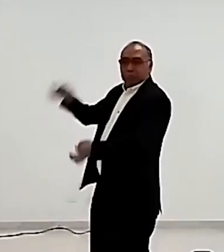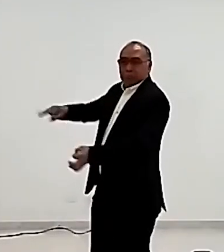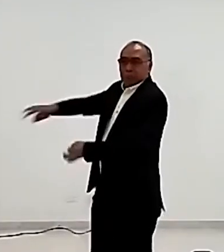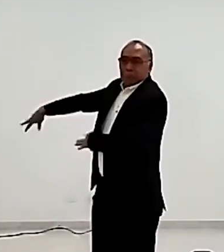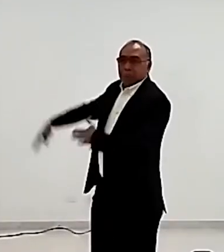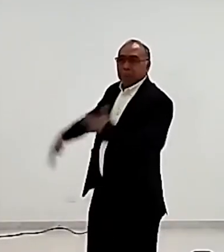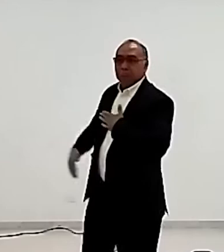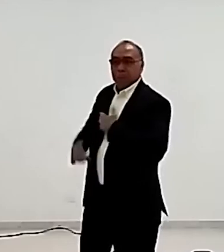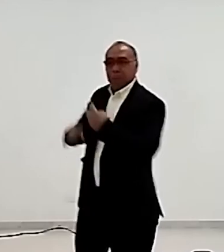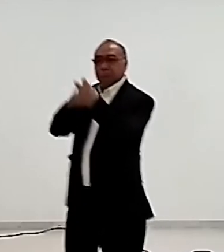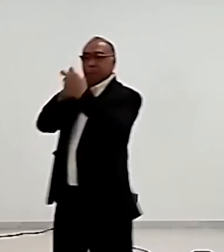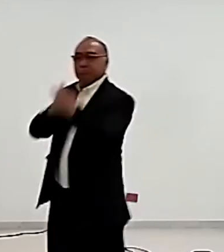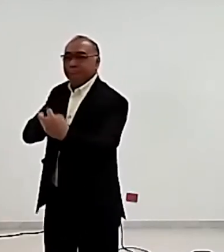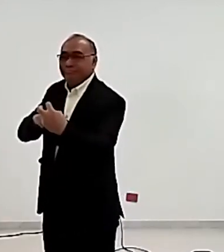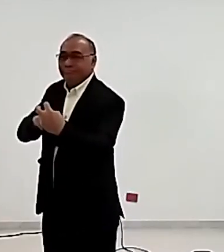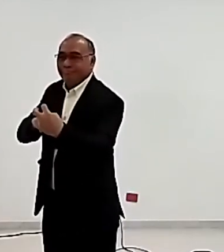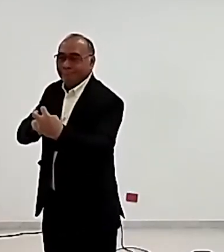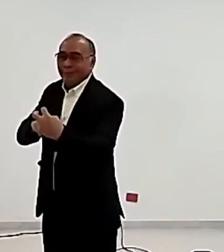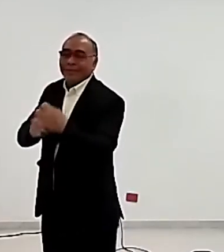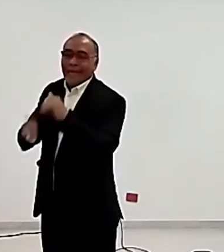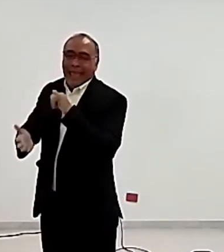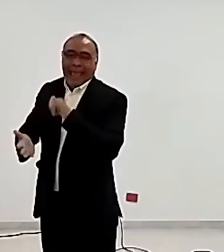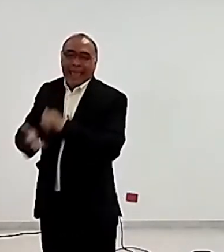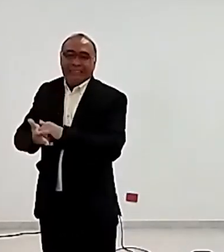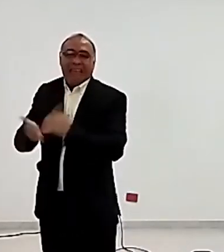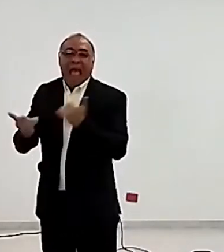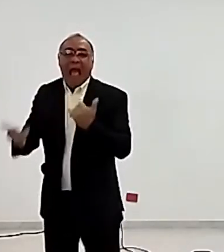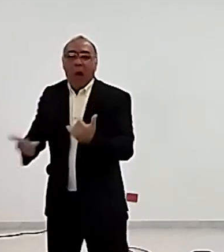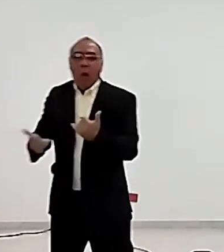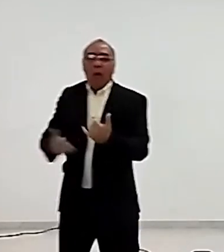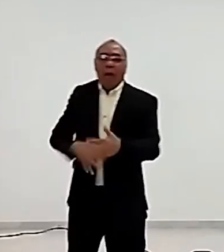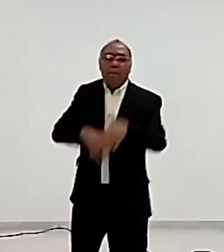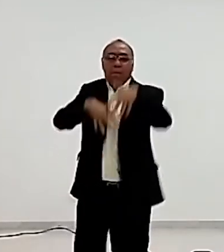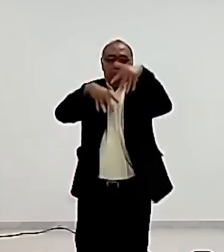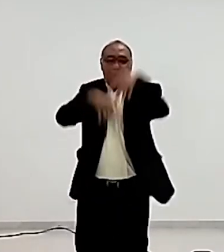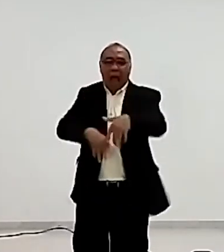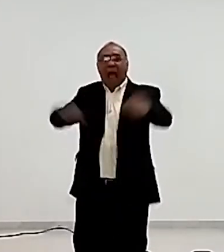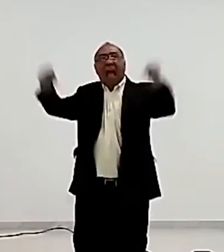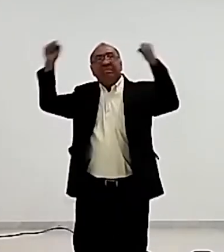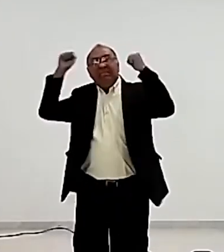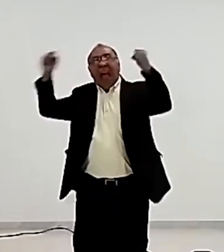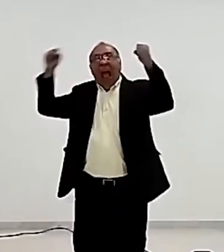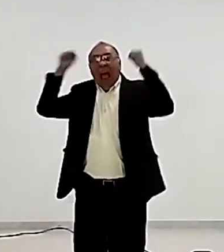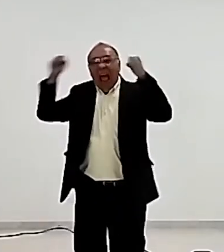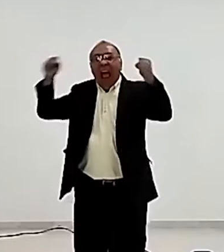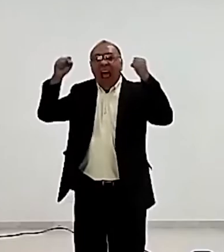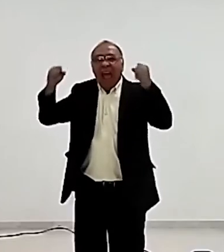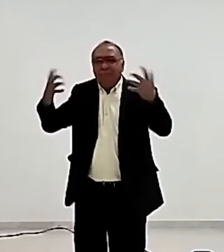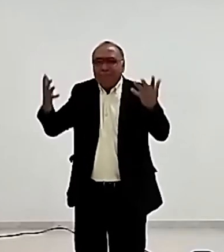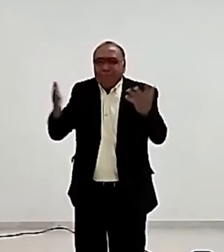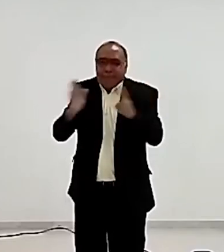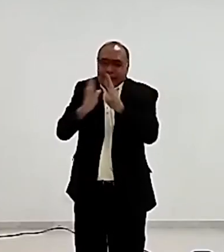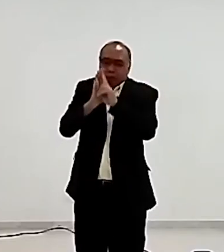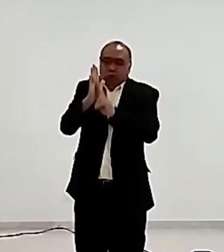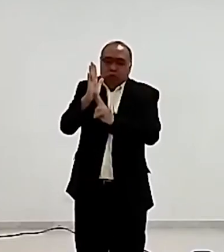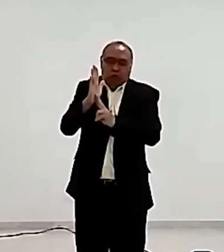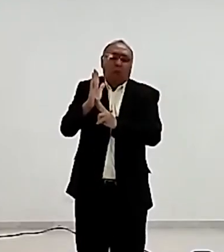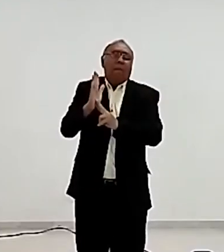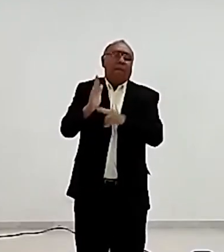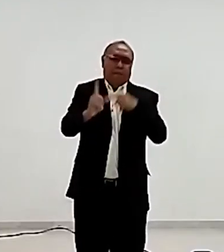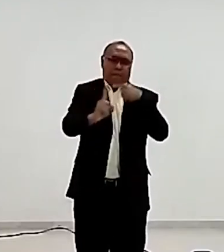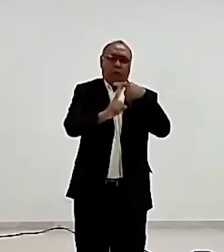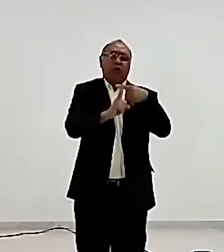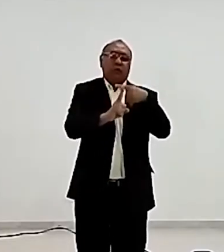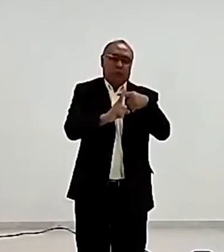nosotros esto no es algo que nos corresponde a nosotros es por eso que esto